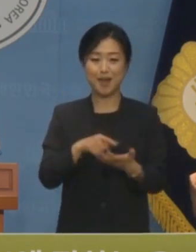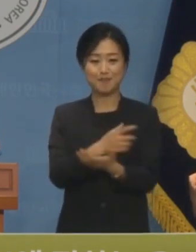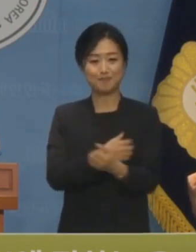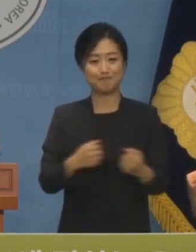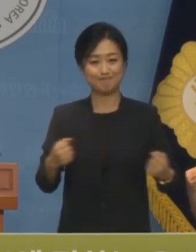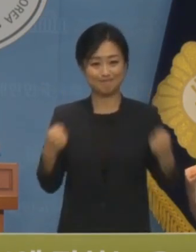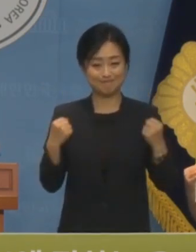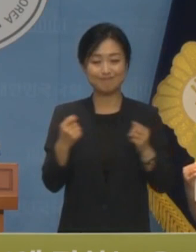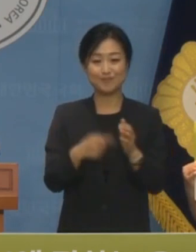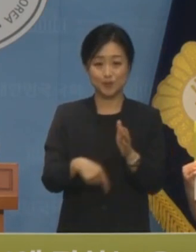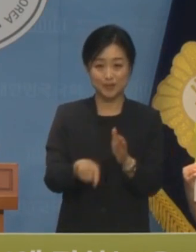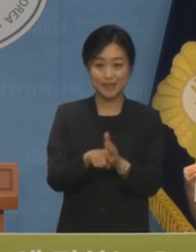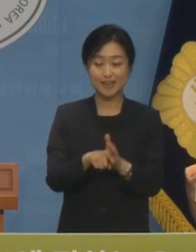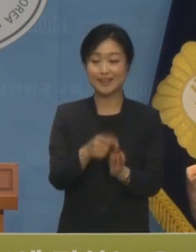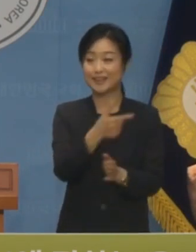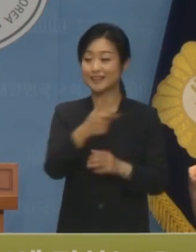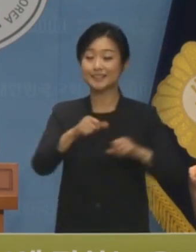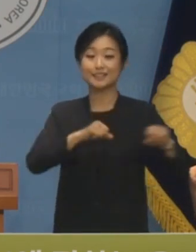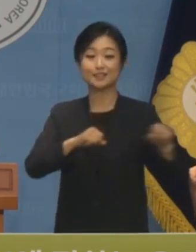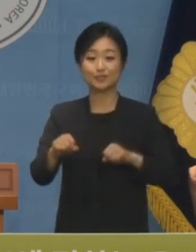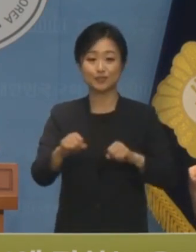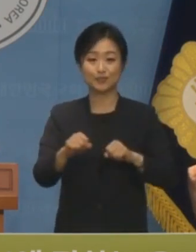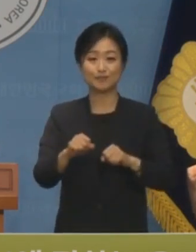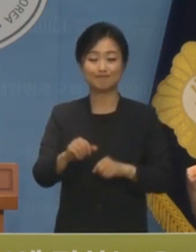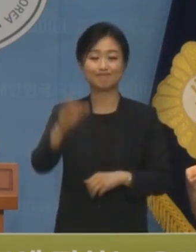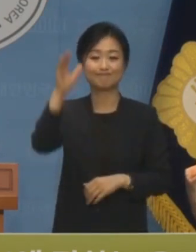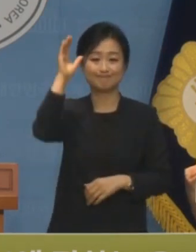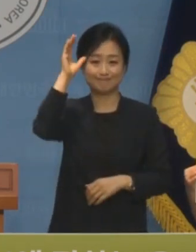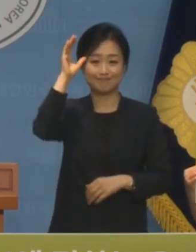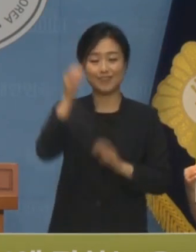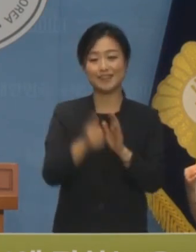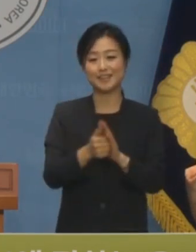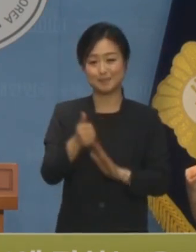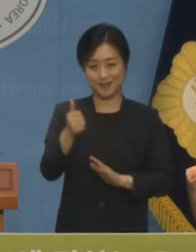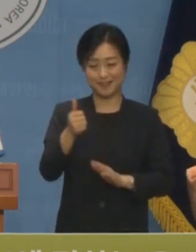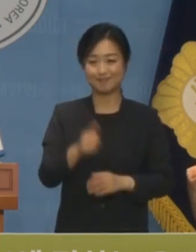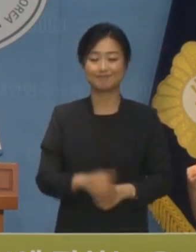건강 증진을 위한 큰 움직임이 될 수 있기를 희망합니다.